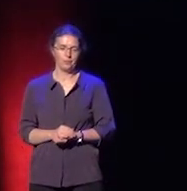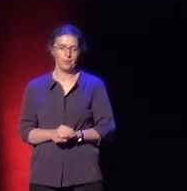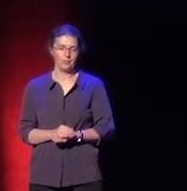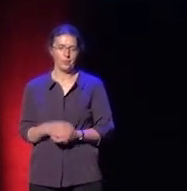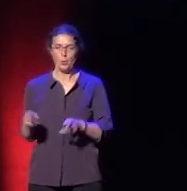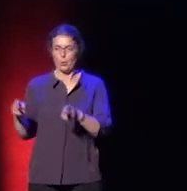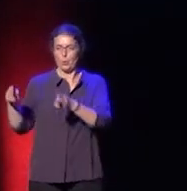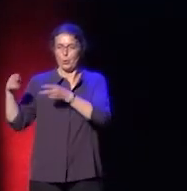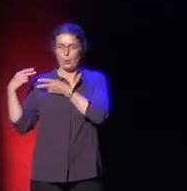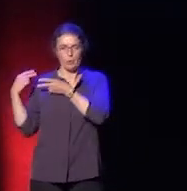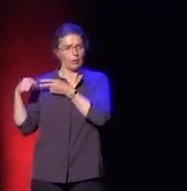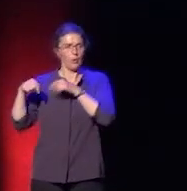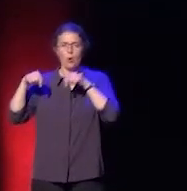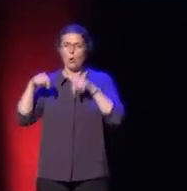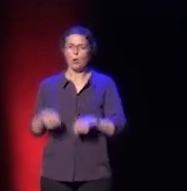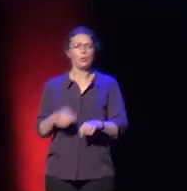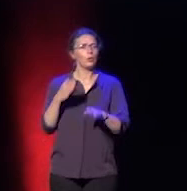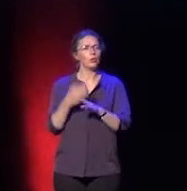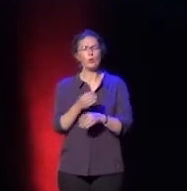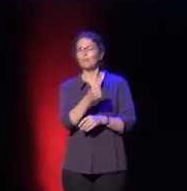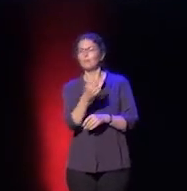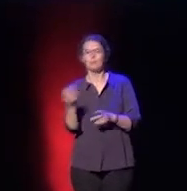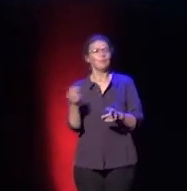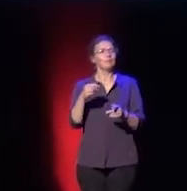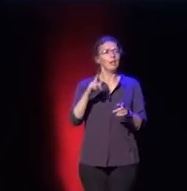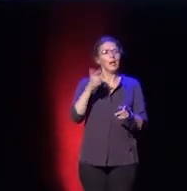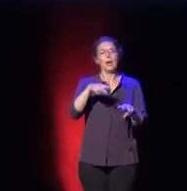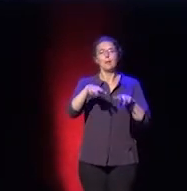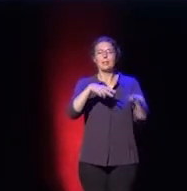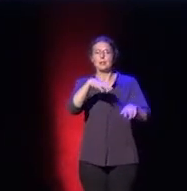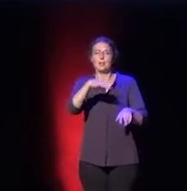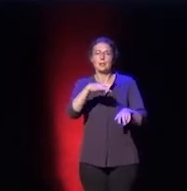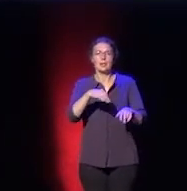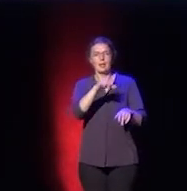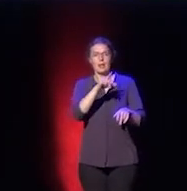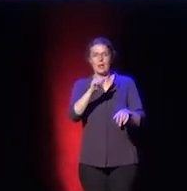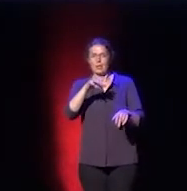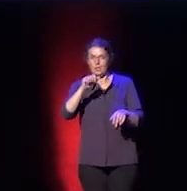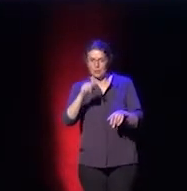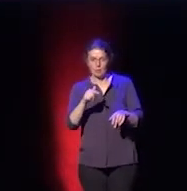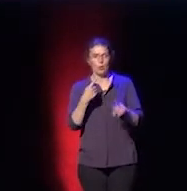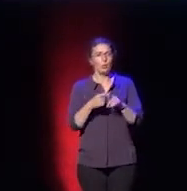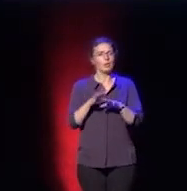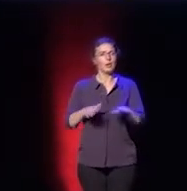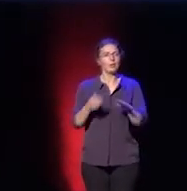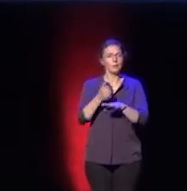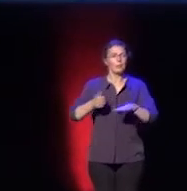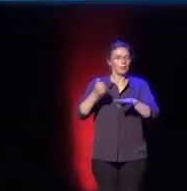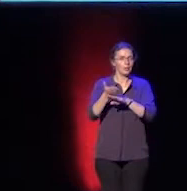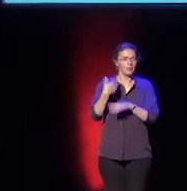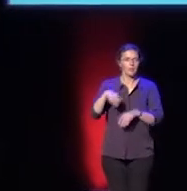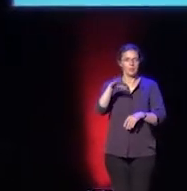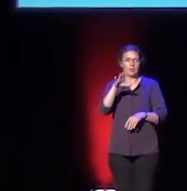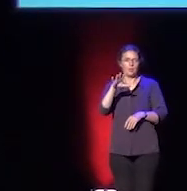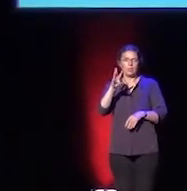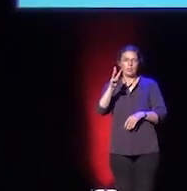Zurückgeblickt haben heute bereits der Herr Ministerpräsident Laschet und der Landesvorsitzende Franz Schrewe. Und sie